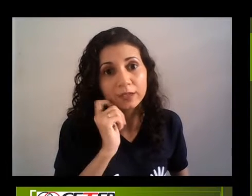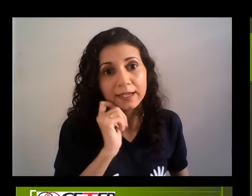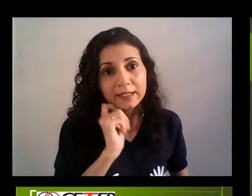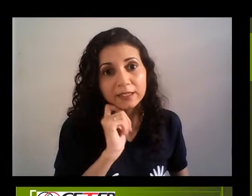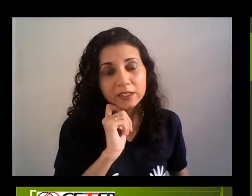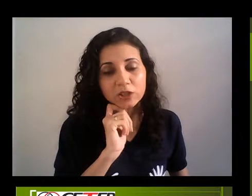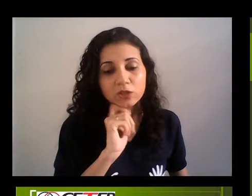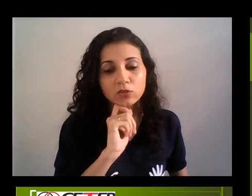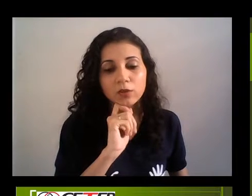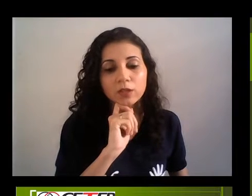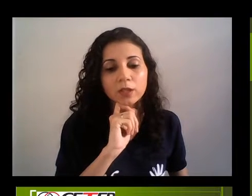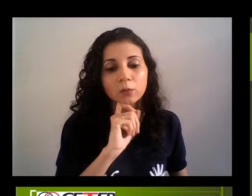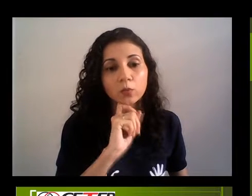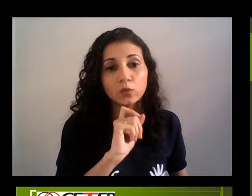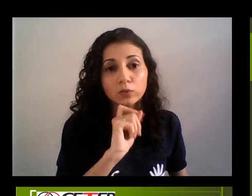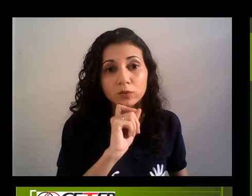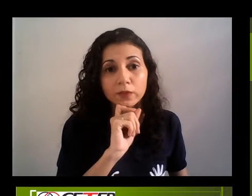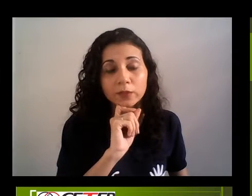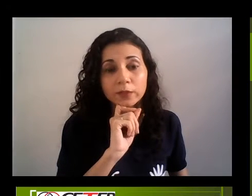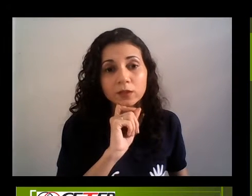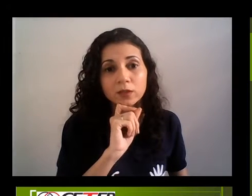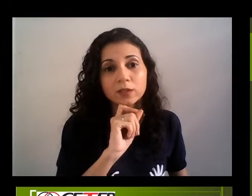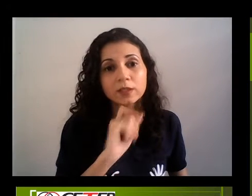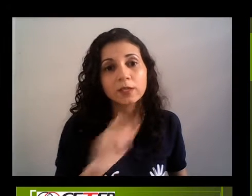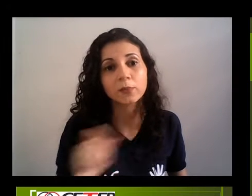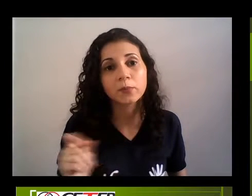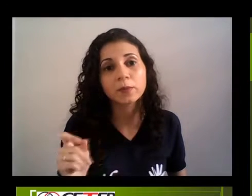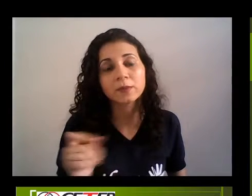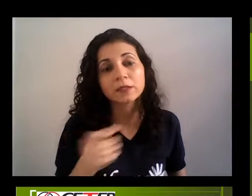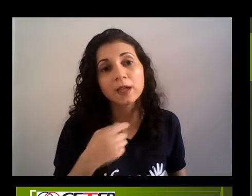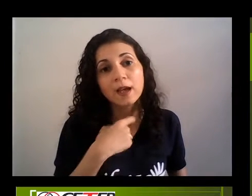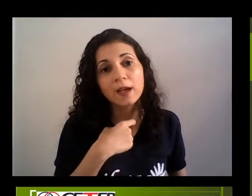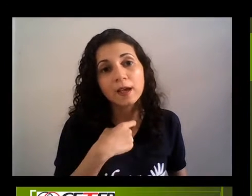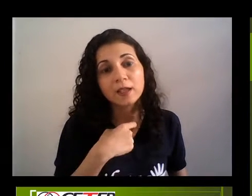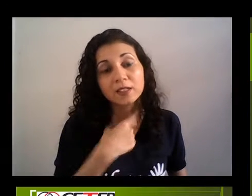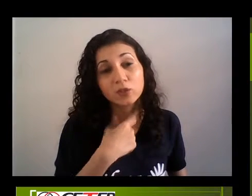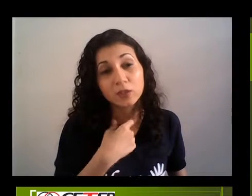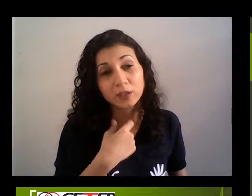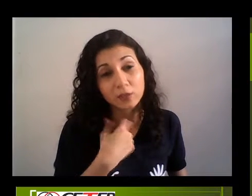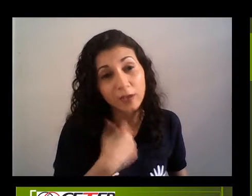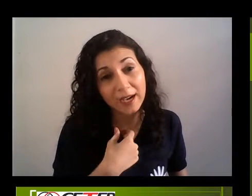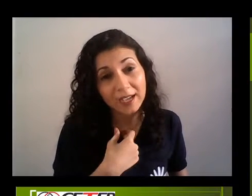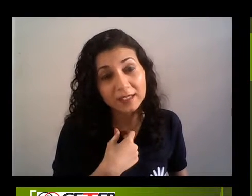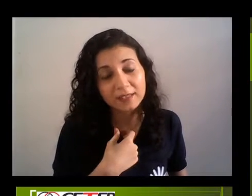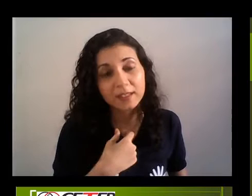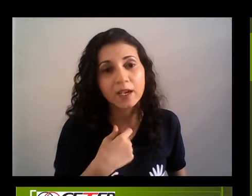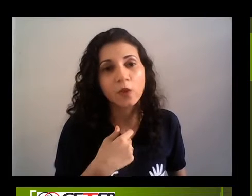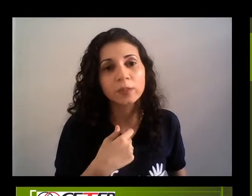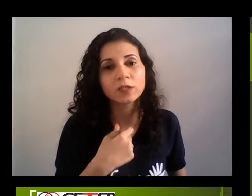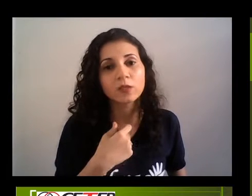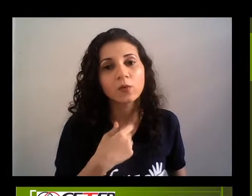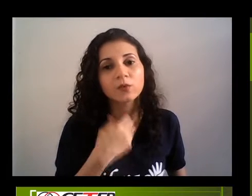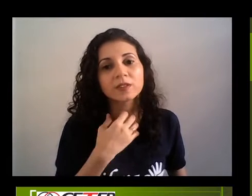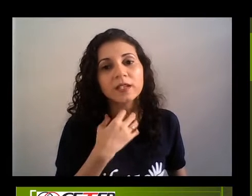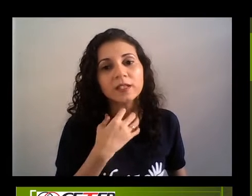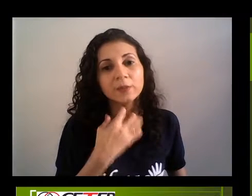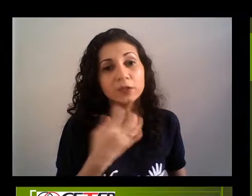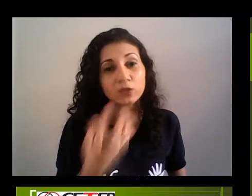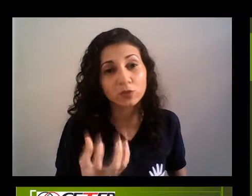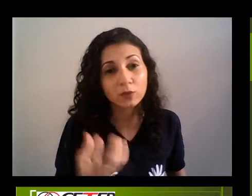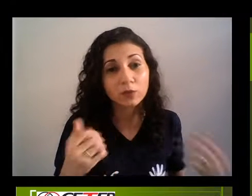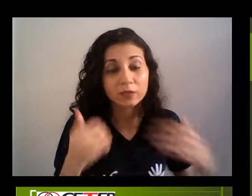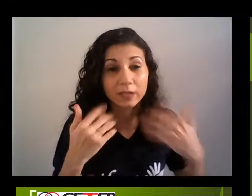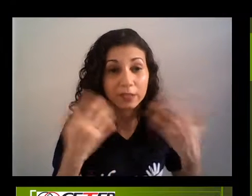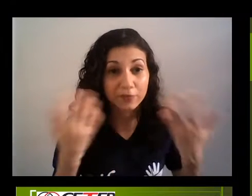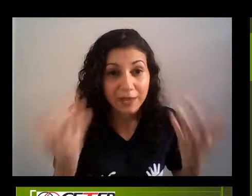mudos, né? Existem. Só que mudos são as pessoas que têm problemas nas cordas vocais, né? Que realmente não conseguem emitir